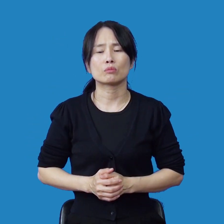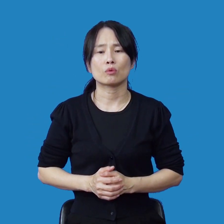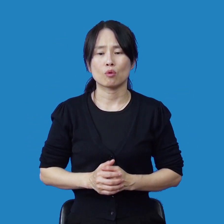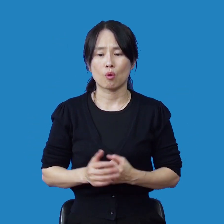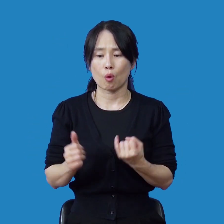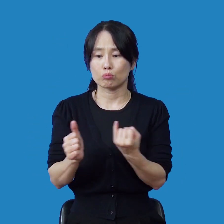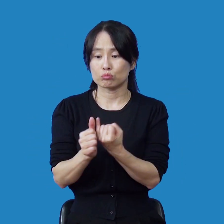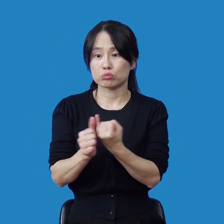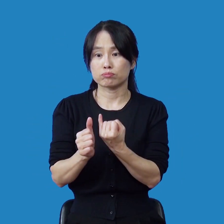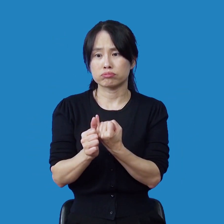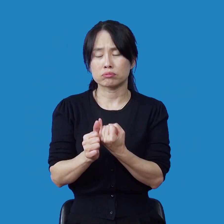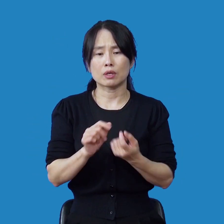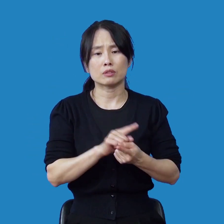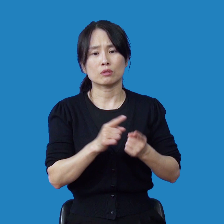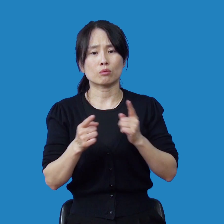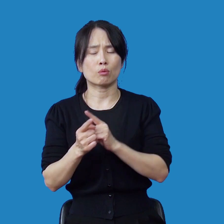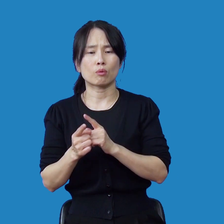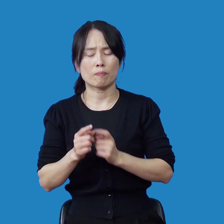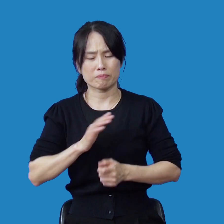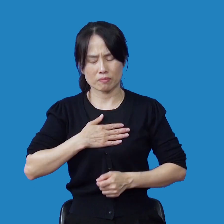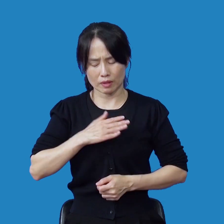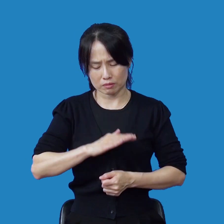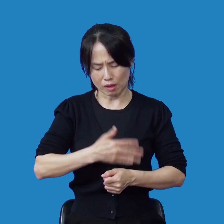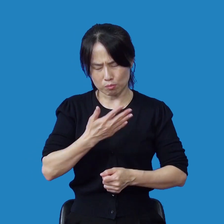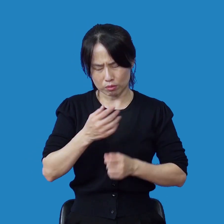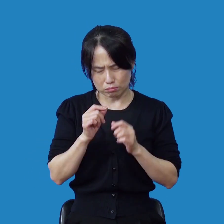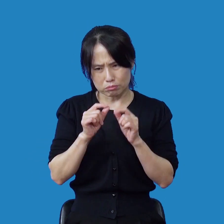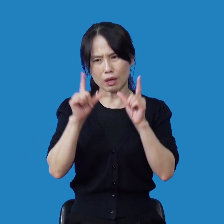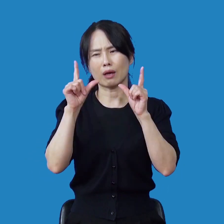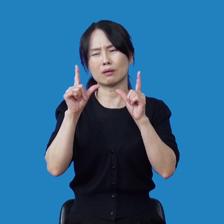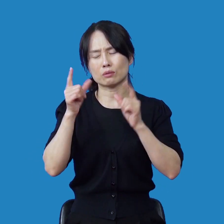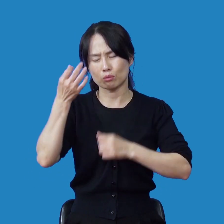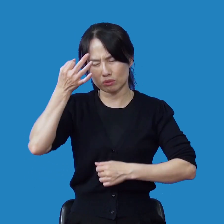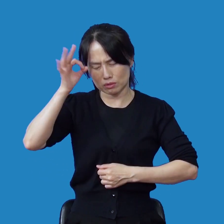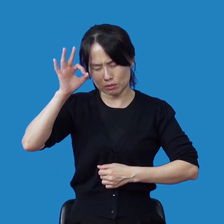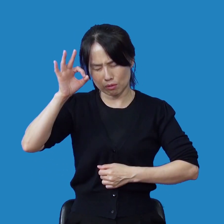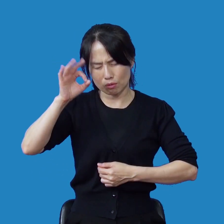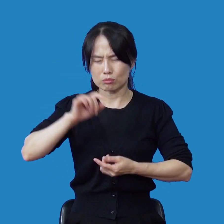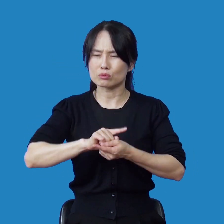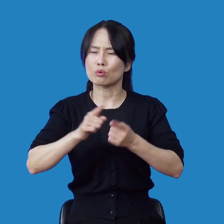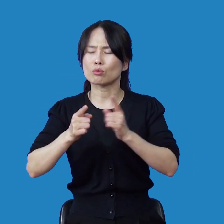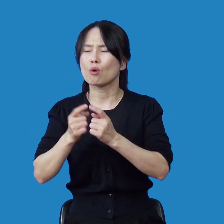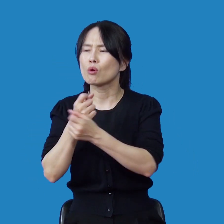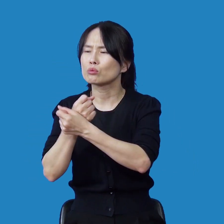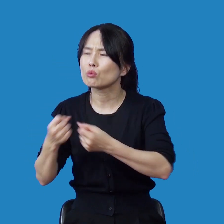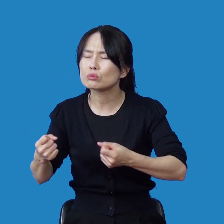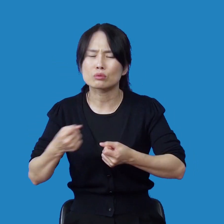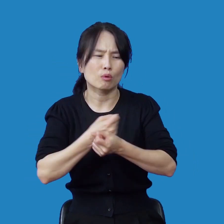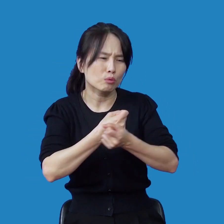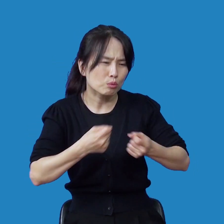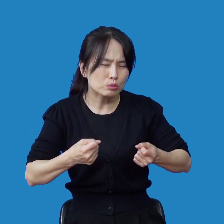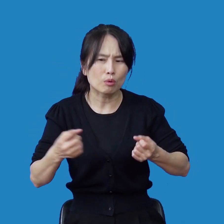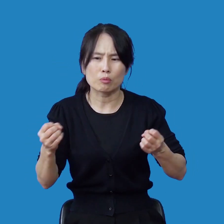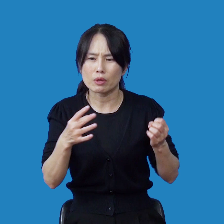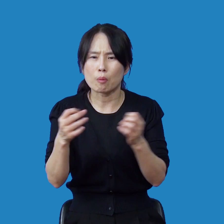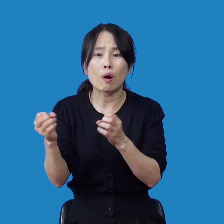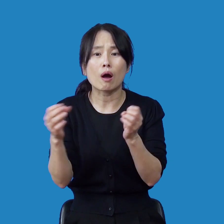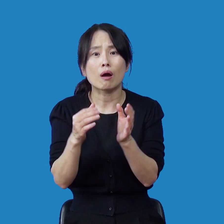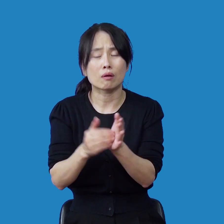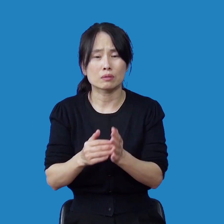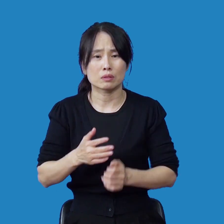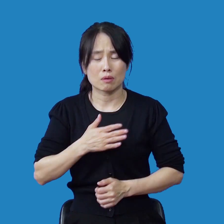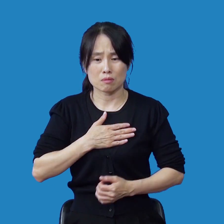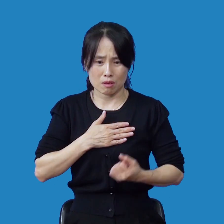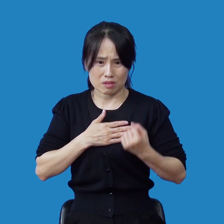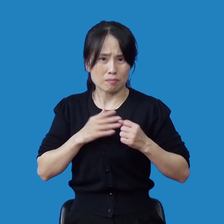부부가 서로 잘못을 그냥 깨닫고 잘못했다고 용서를 구했습니다. 자기들 힘으로 한 게 아니죠.